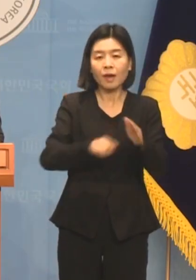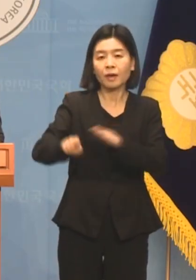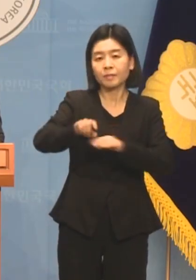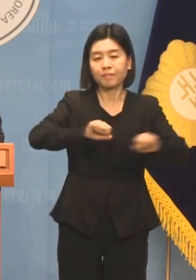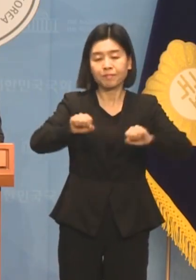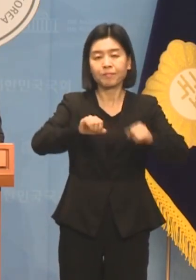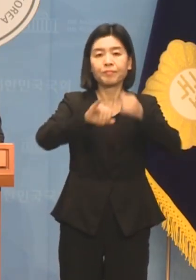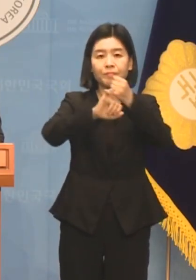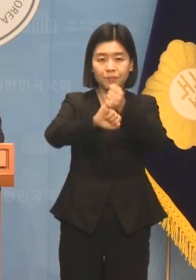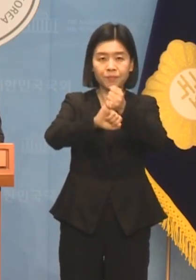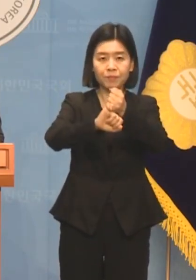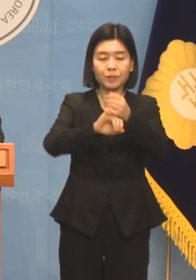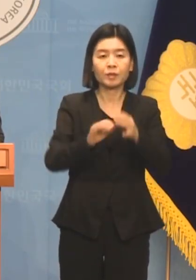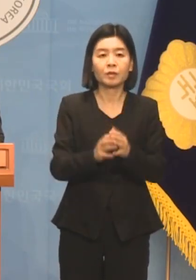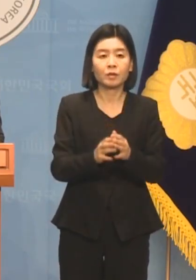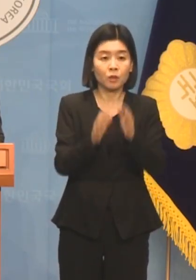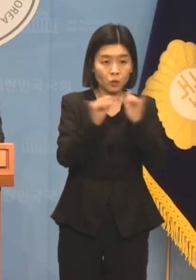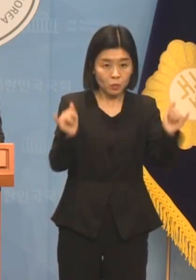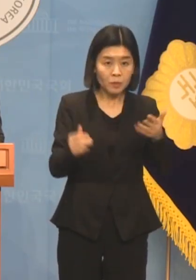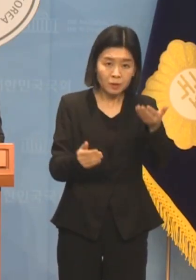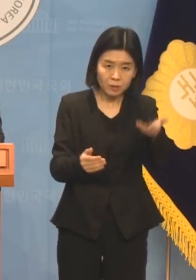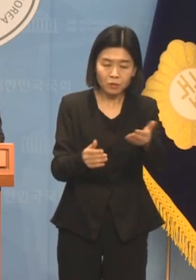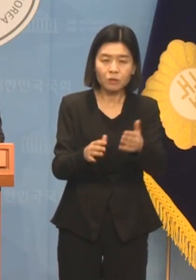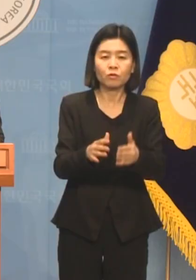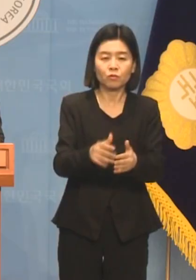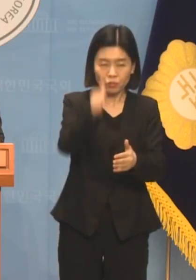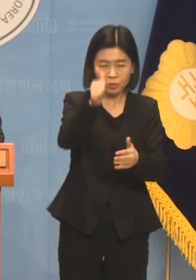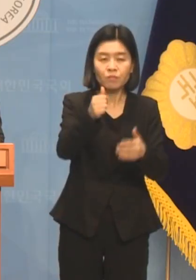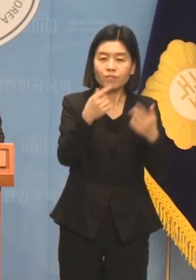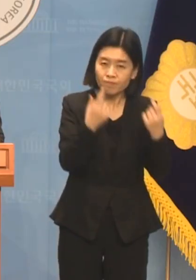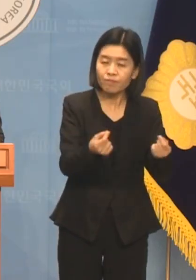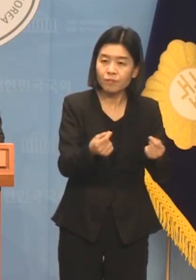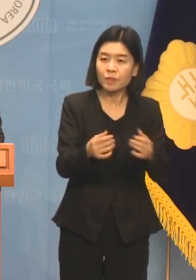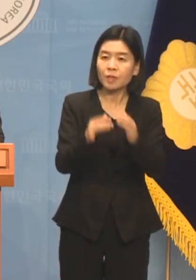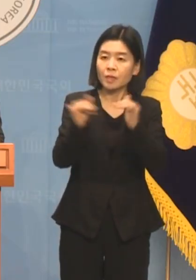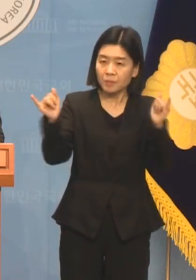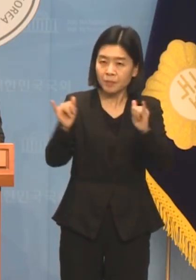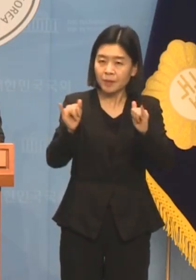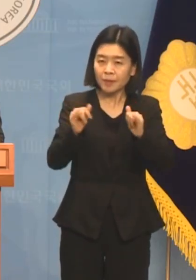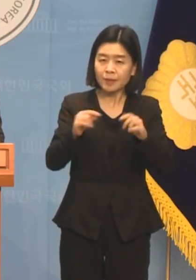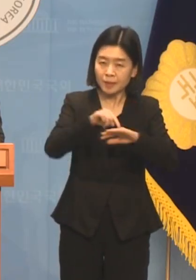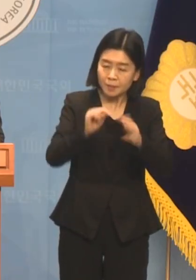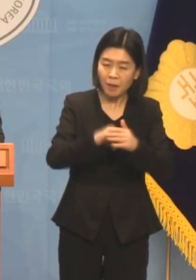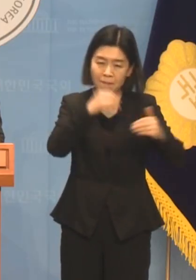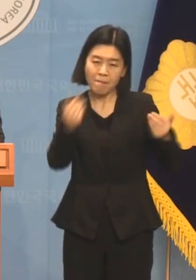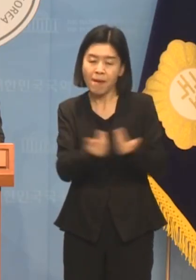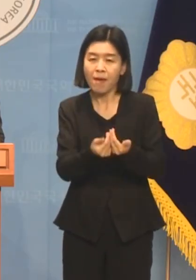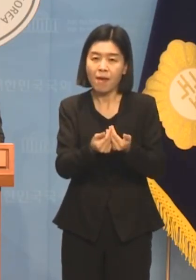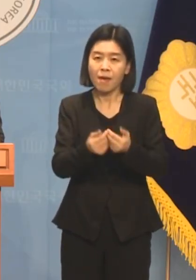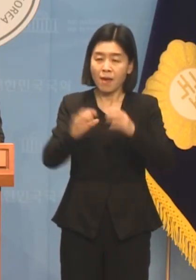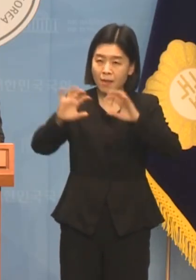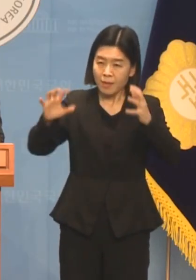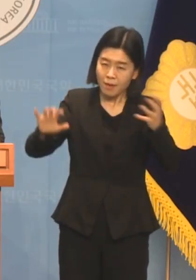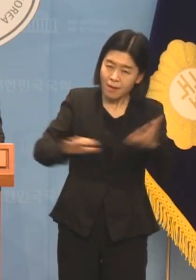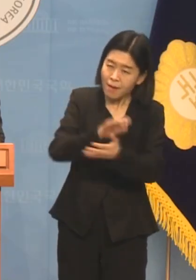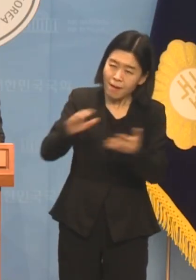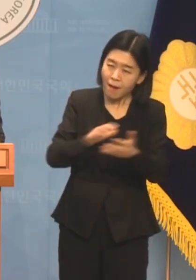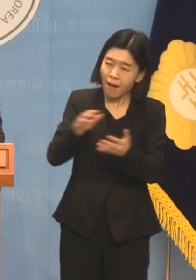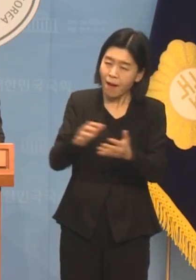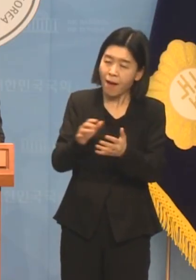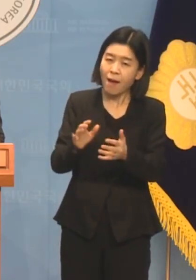주권자 국민은 민심을 거스르고 내란을 옹호하면 심판받는다는 분명한 경고를